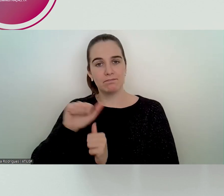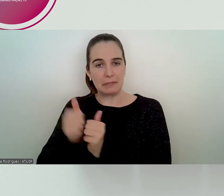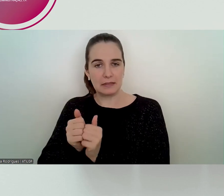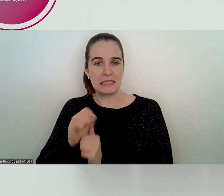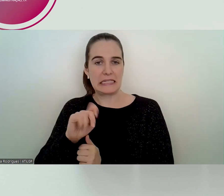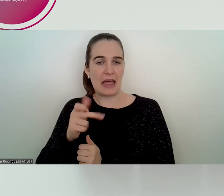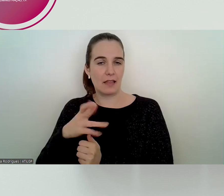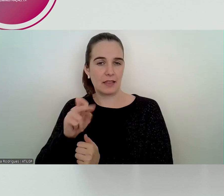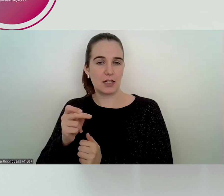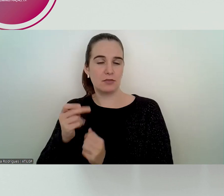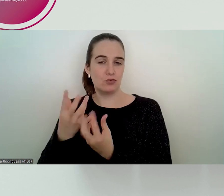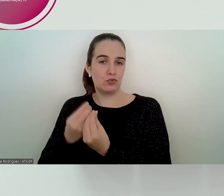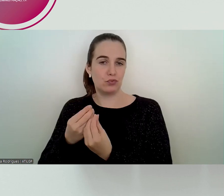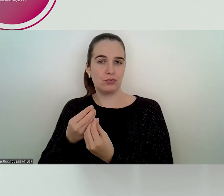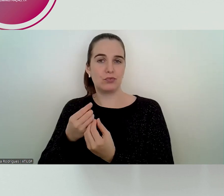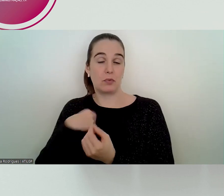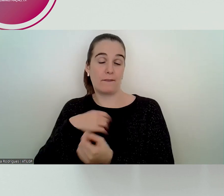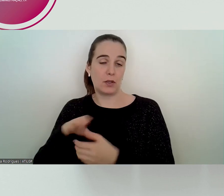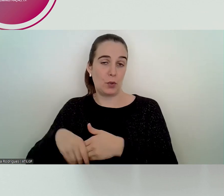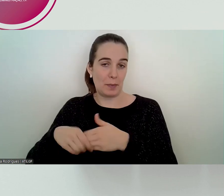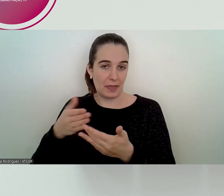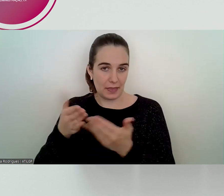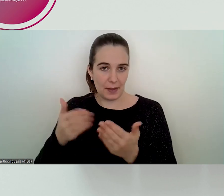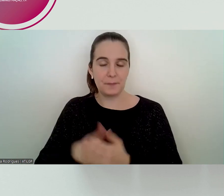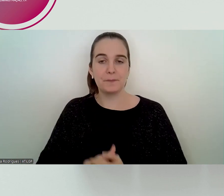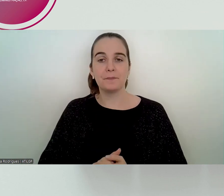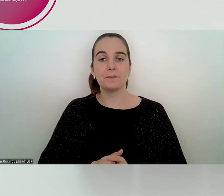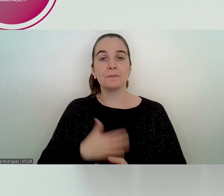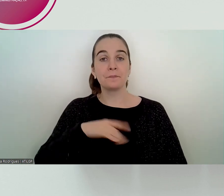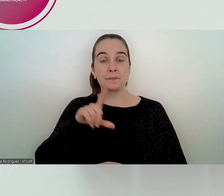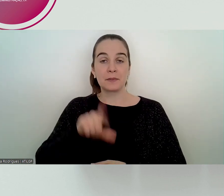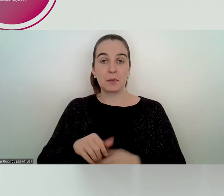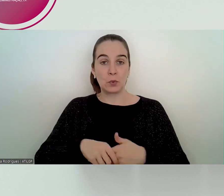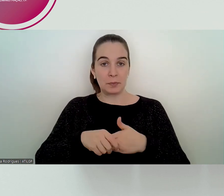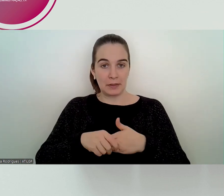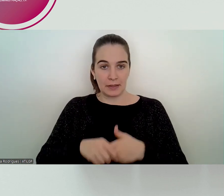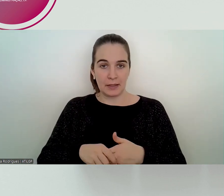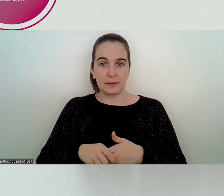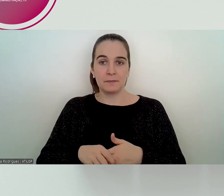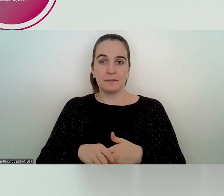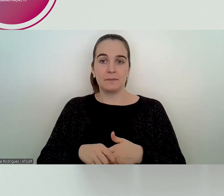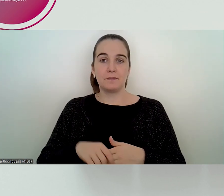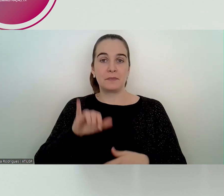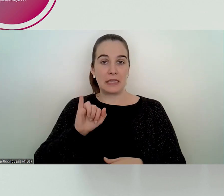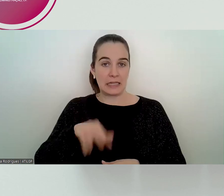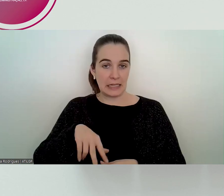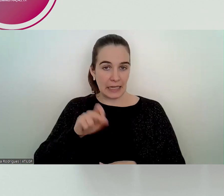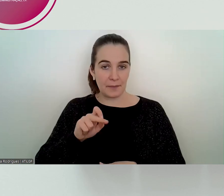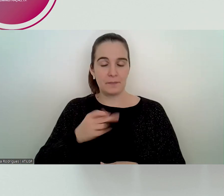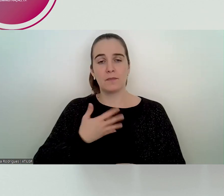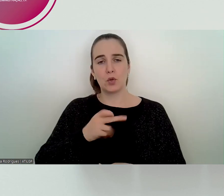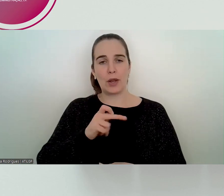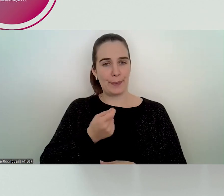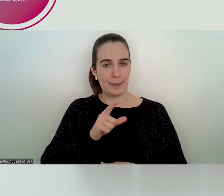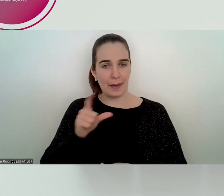Sandra Firmino, que cumprimento. Queria também cumprimentar, enfim, o INA, o Dr. Abel